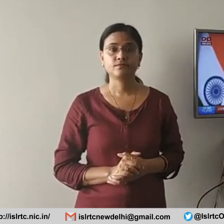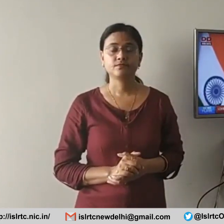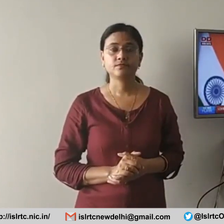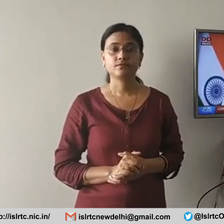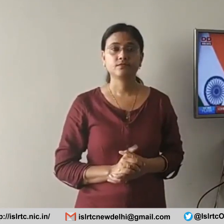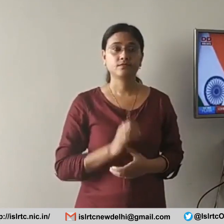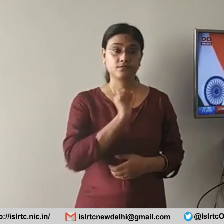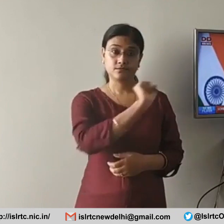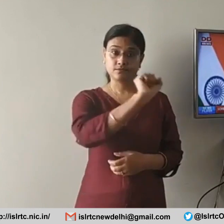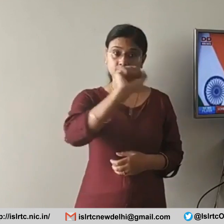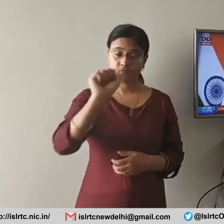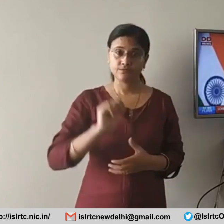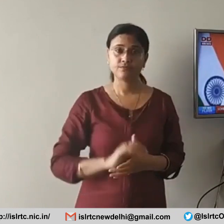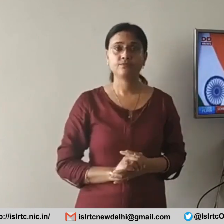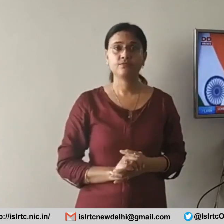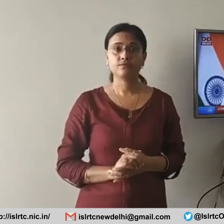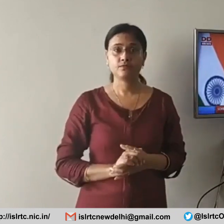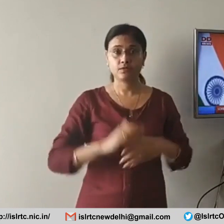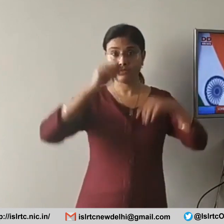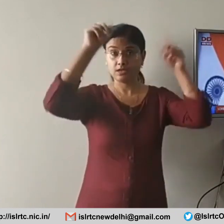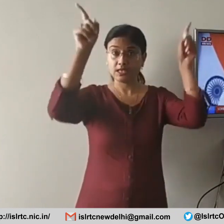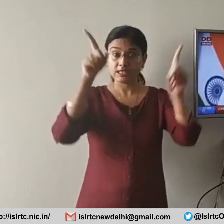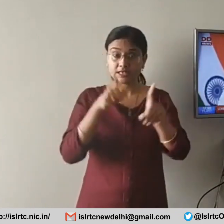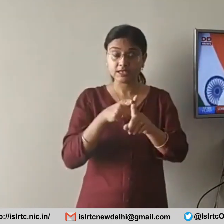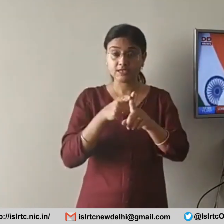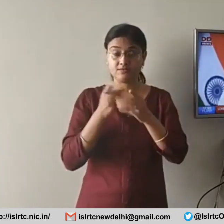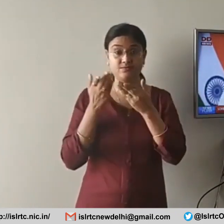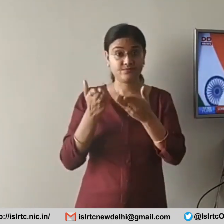आप देश की खातिर